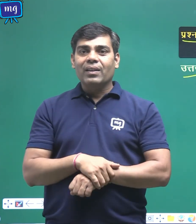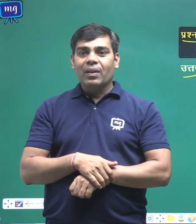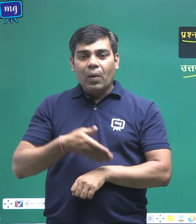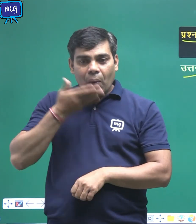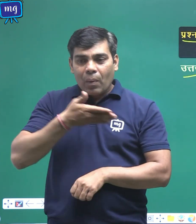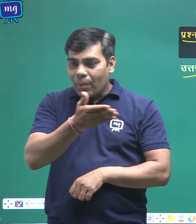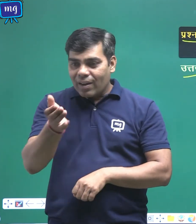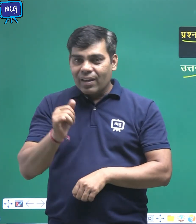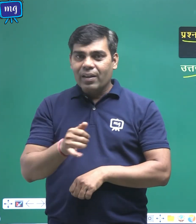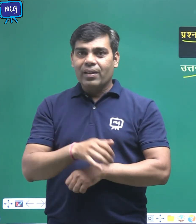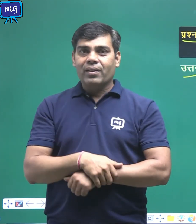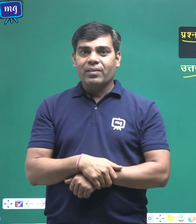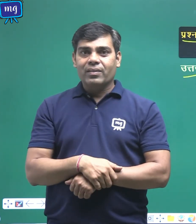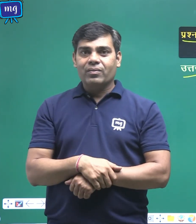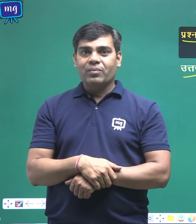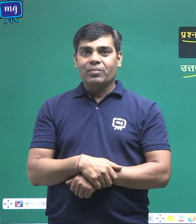पढ़ाया है।